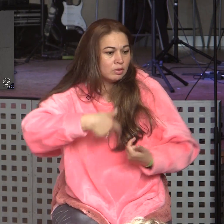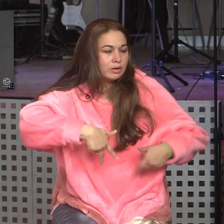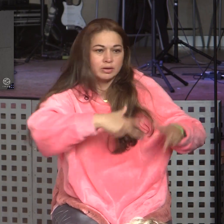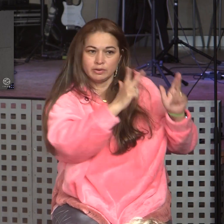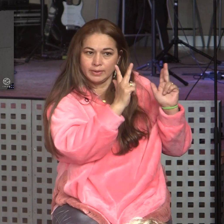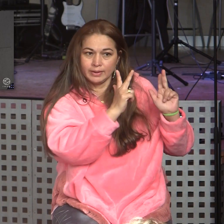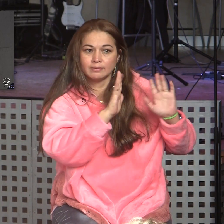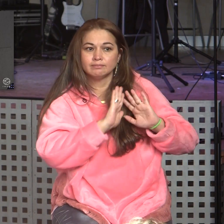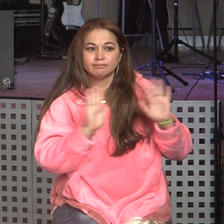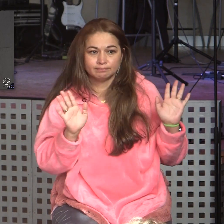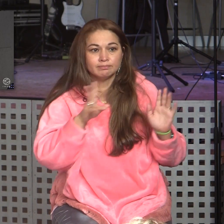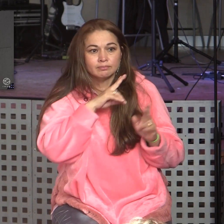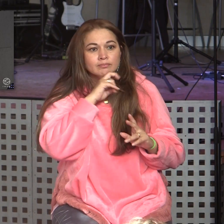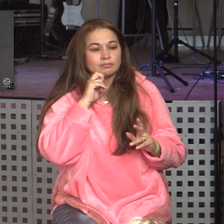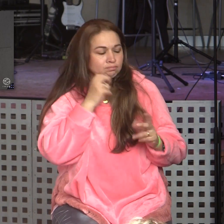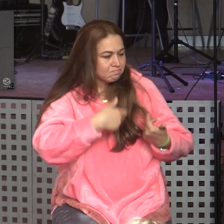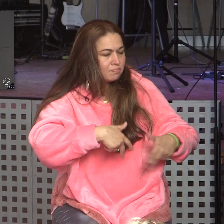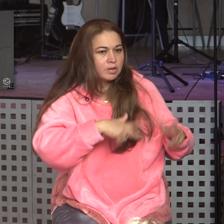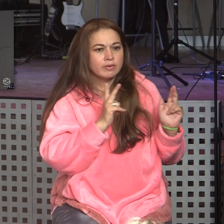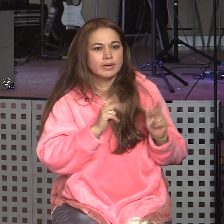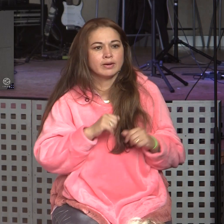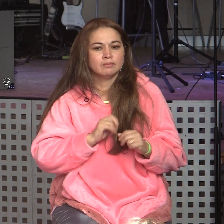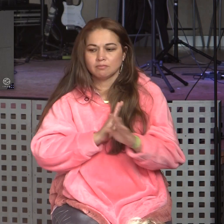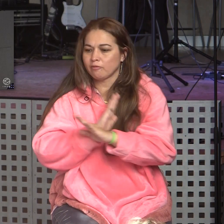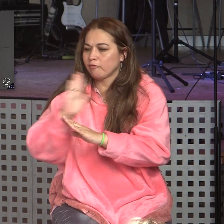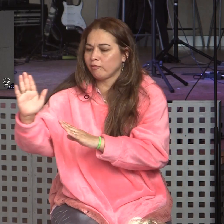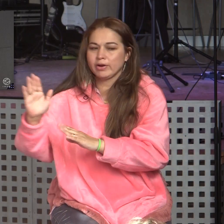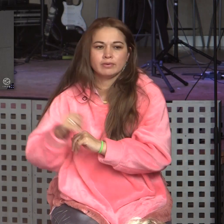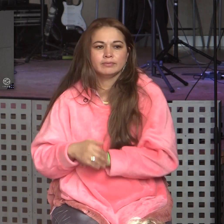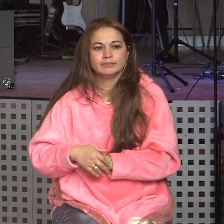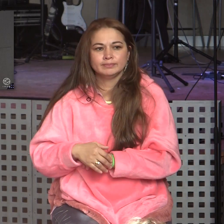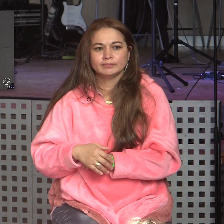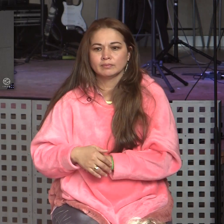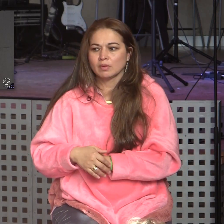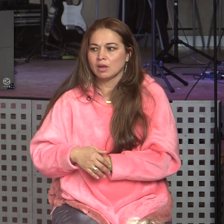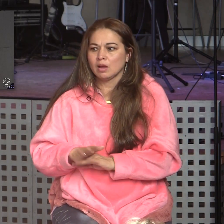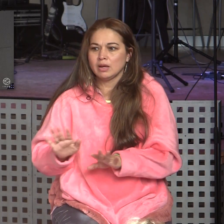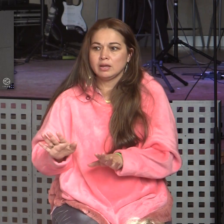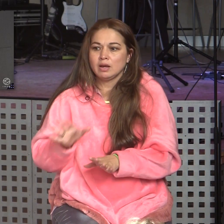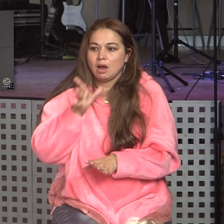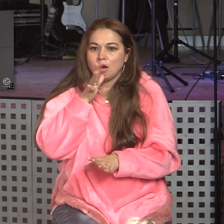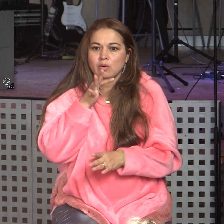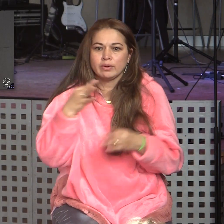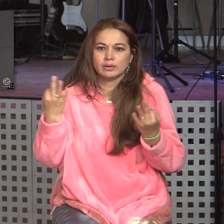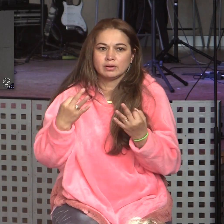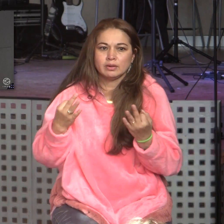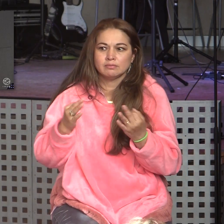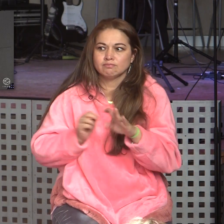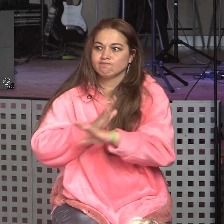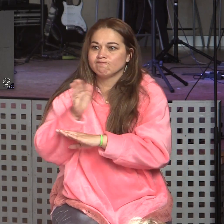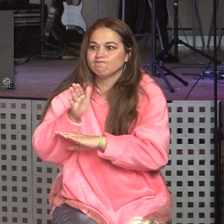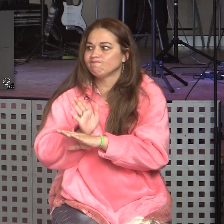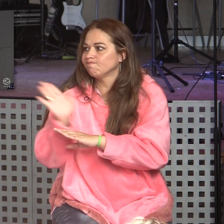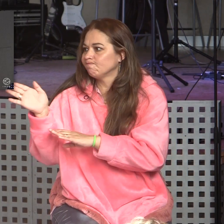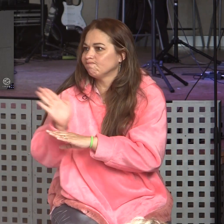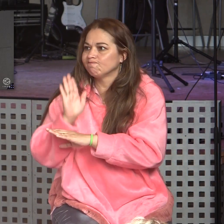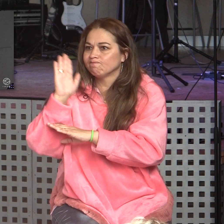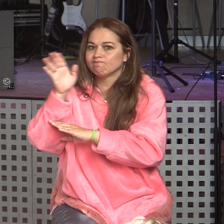Yo quiero ver tu gloria. Quiero verte a ti, pero como ya le dice, no puedes verme a mí, quiero ver tu